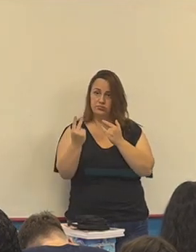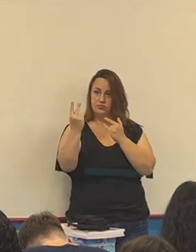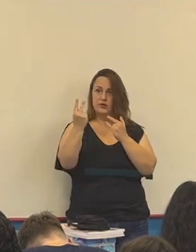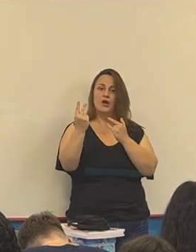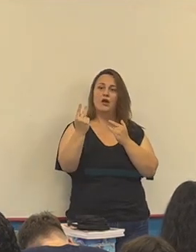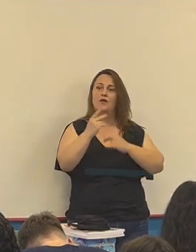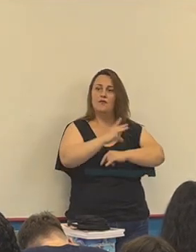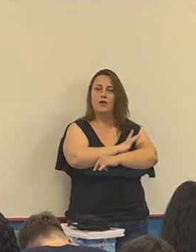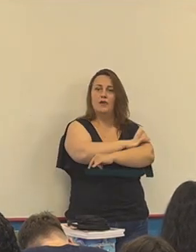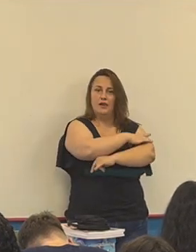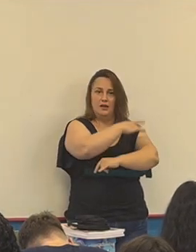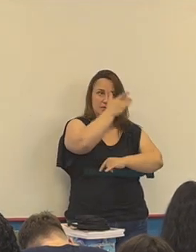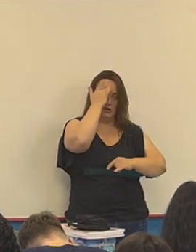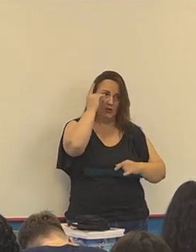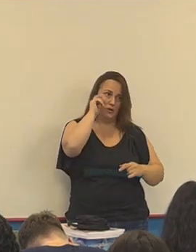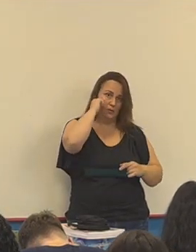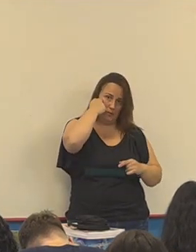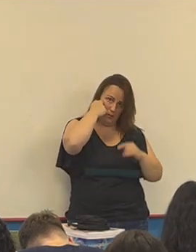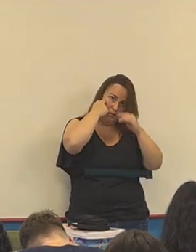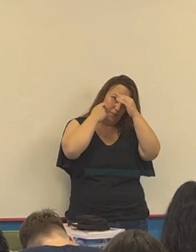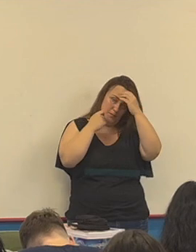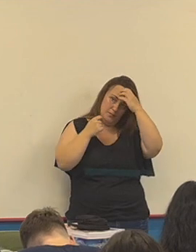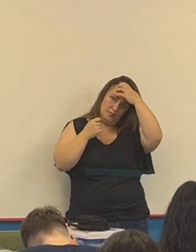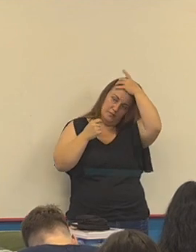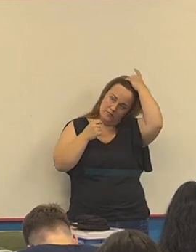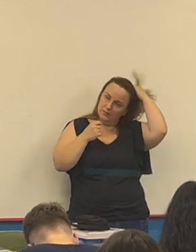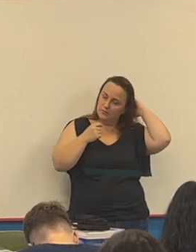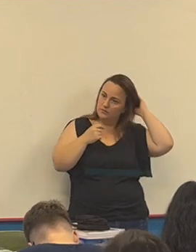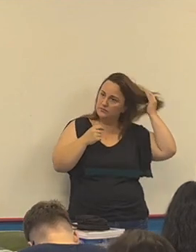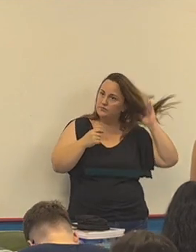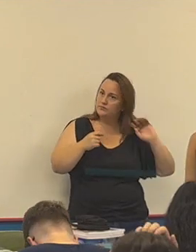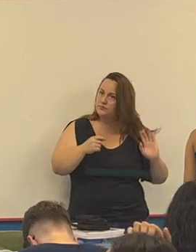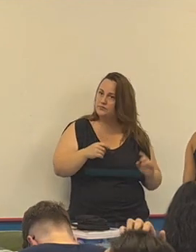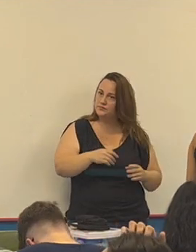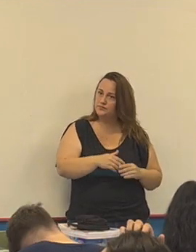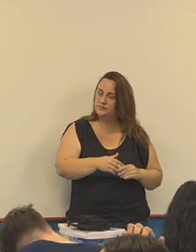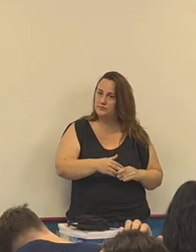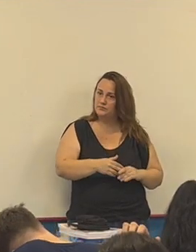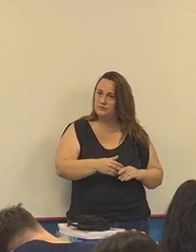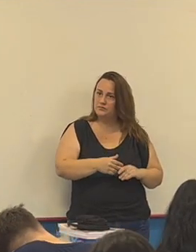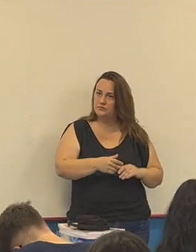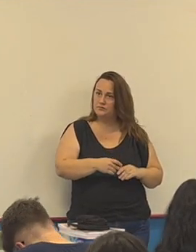pelas pessoas pretas às religiões de matriz africana.